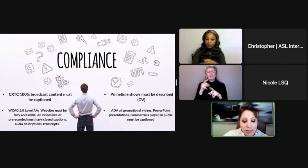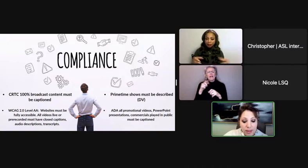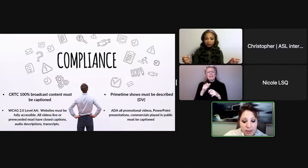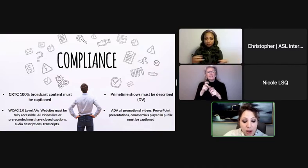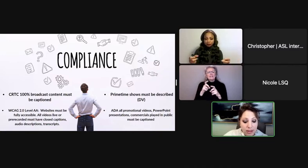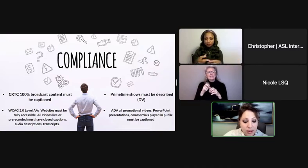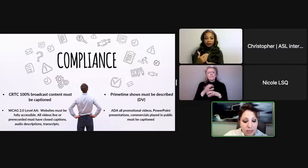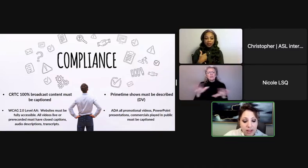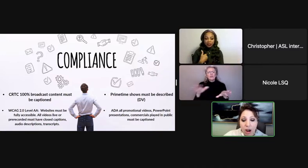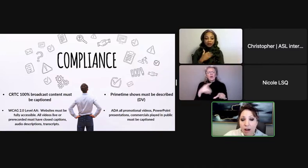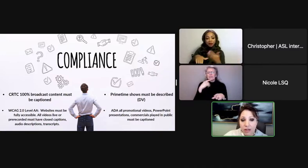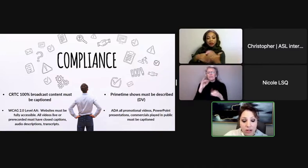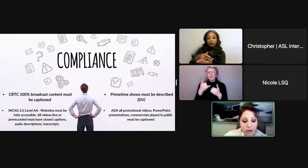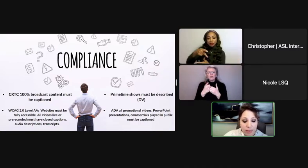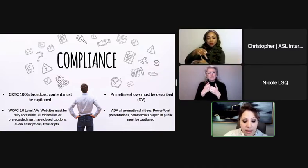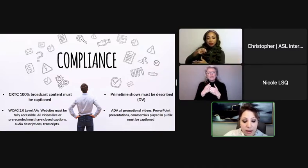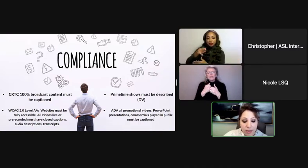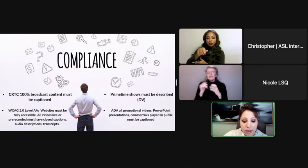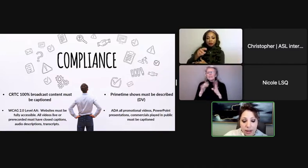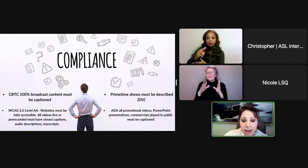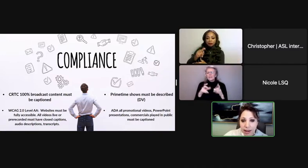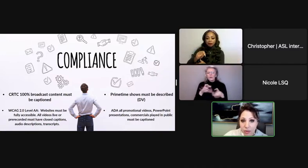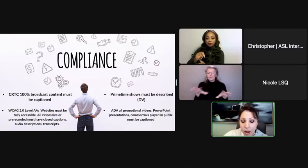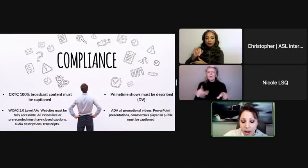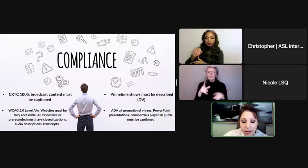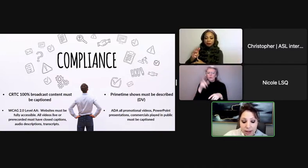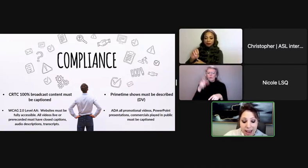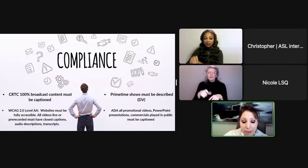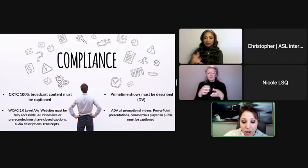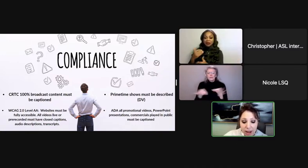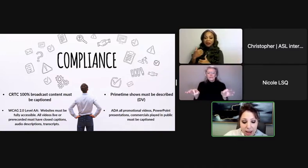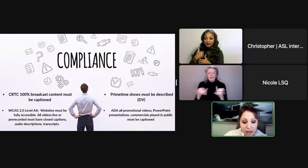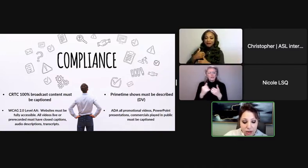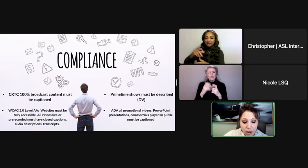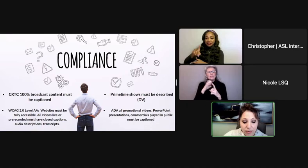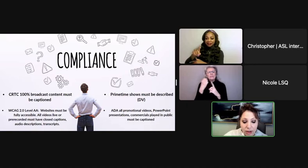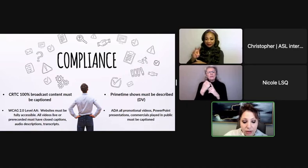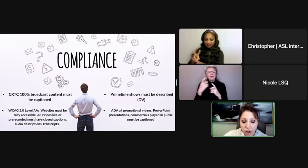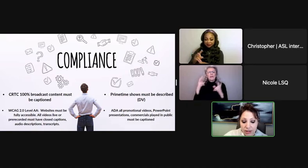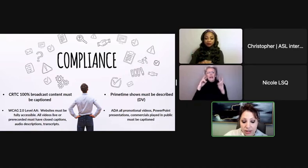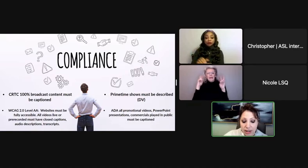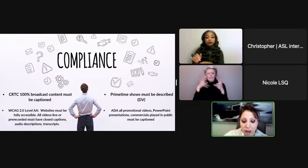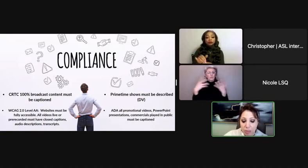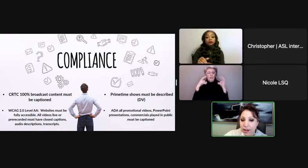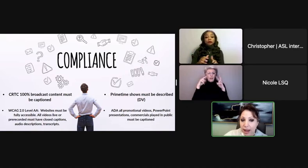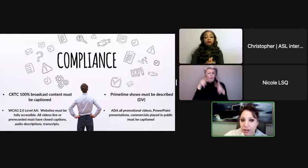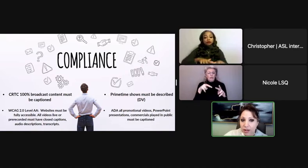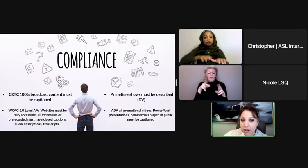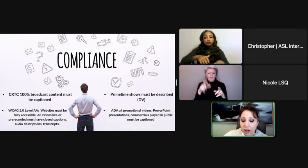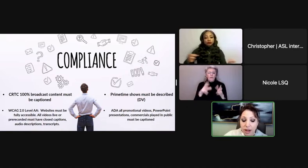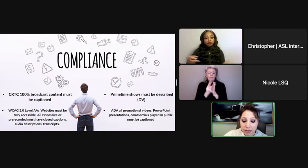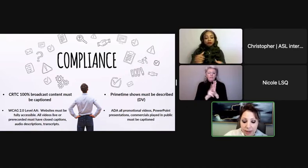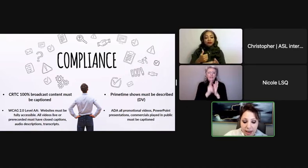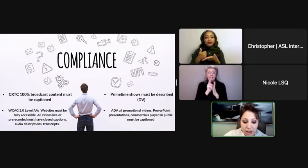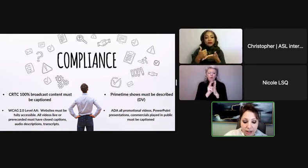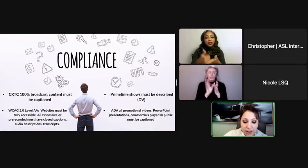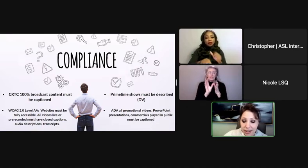dit que toutes les émissions diffusées doivent être sous-titrées et toutes les émissions de grande écoute doivent avoir la vidéo description.